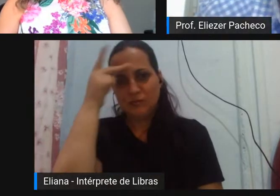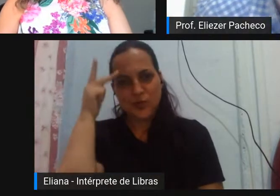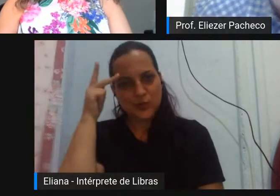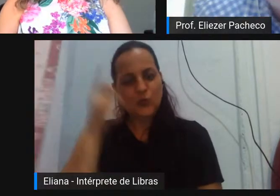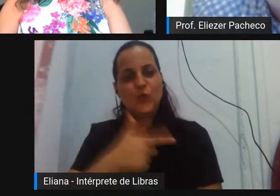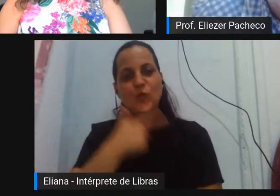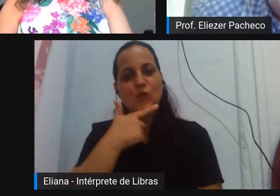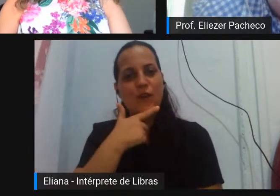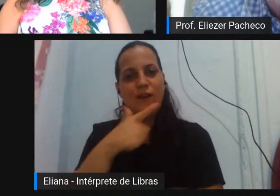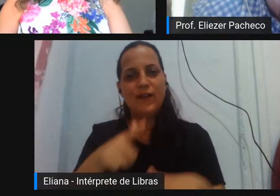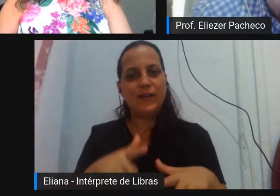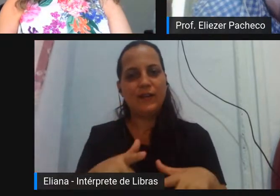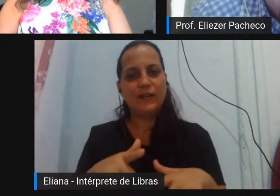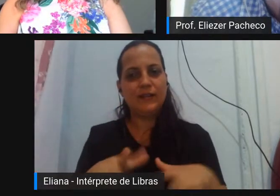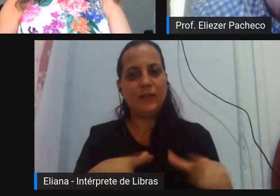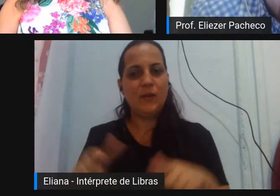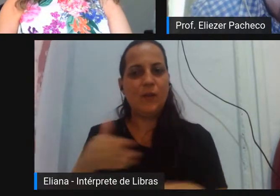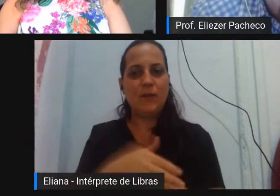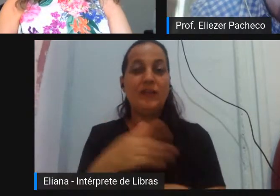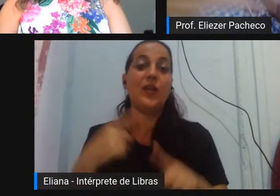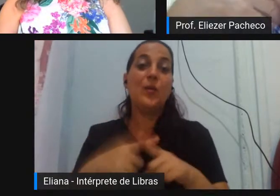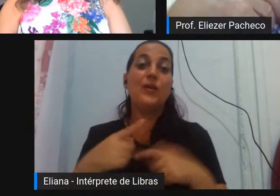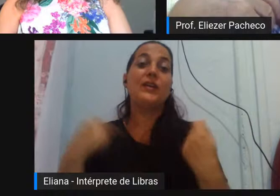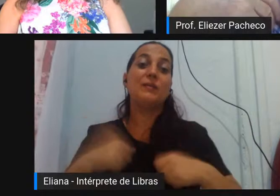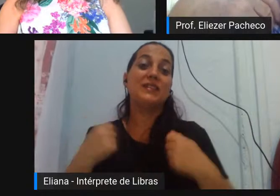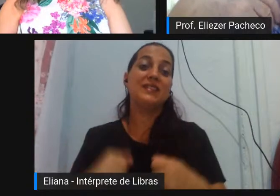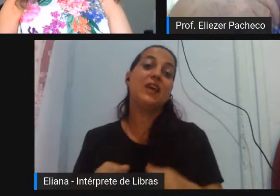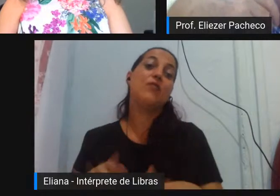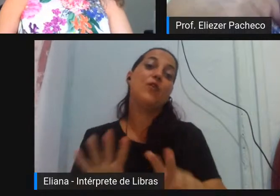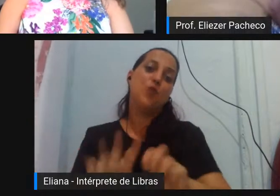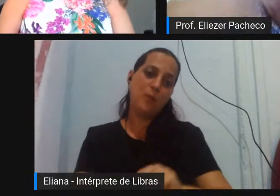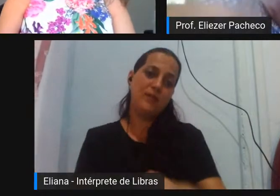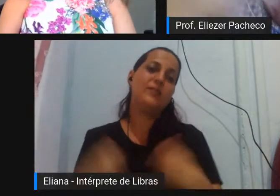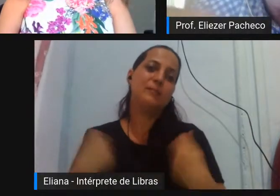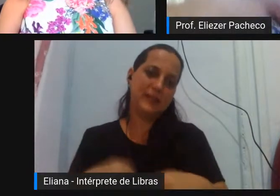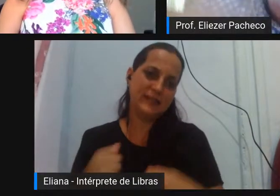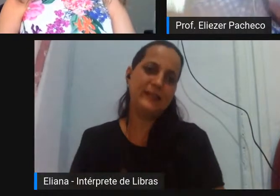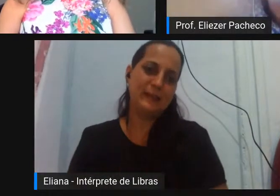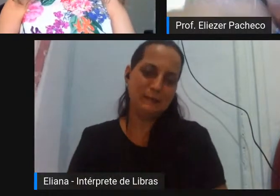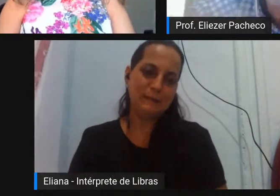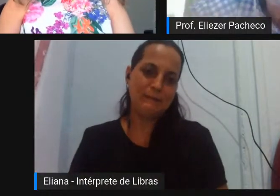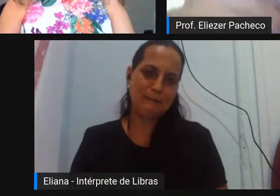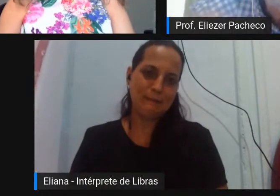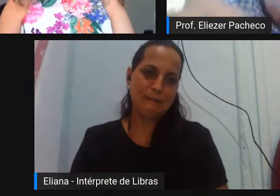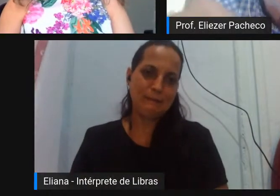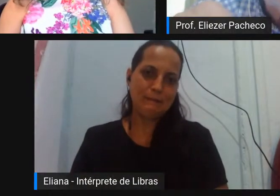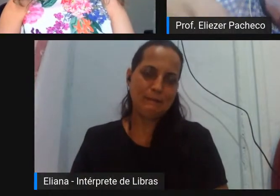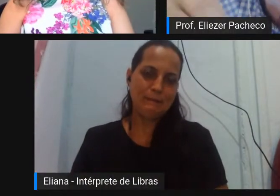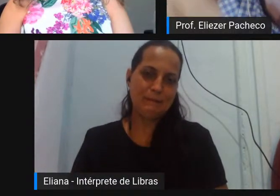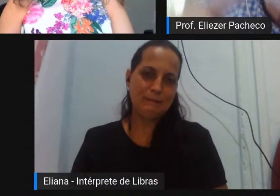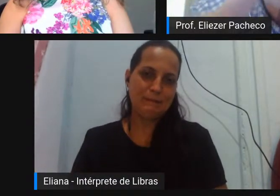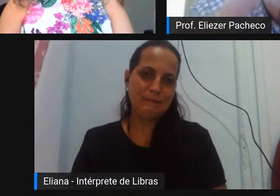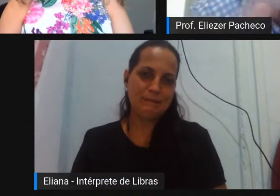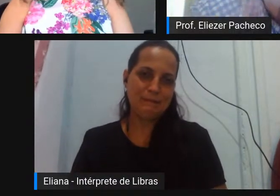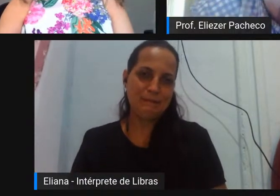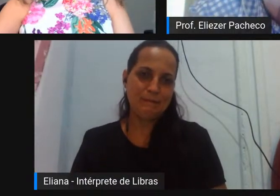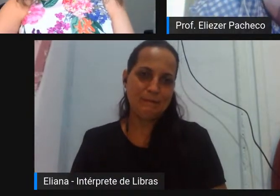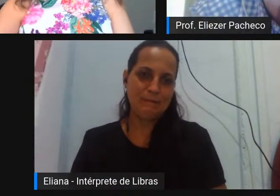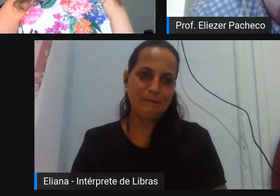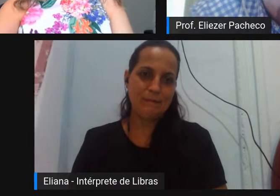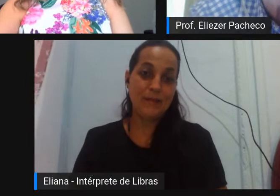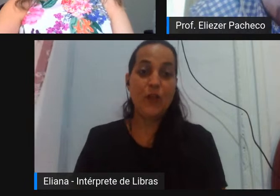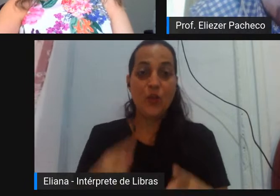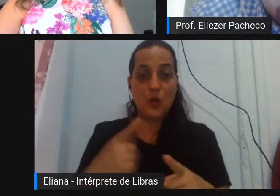que ter a formação. Né? O torno não é mais aquele torno lá, na manivela, hoje é no